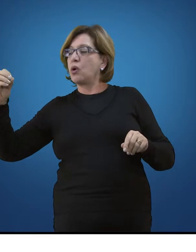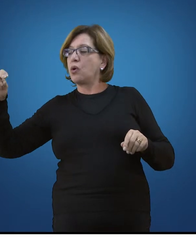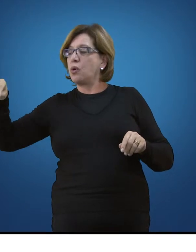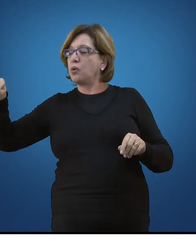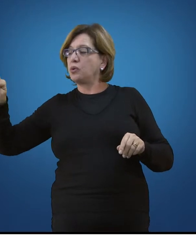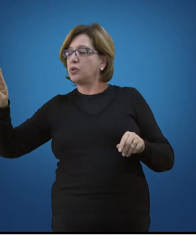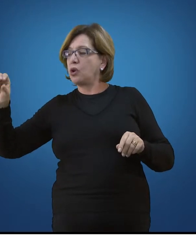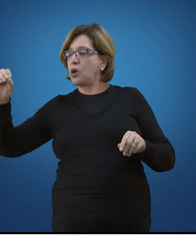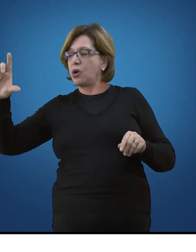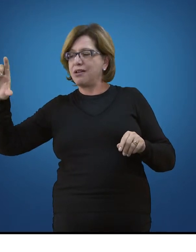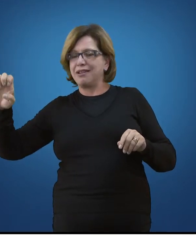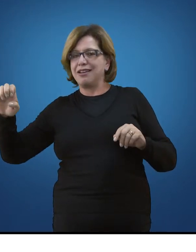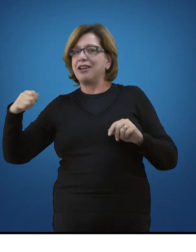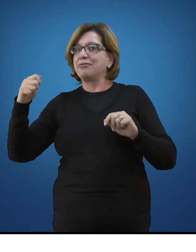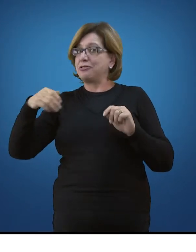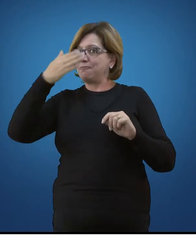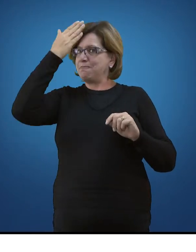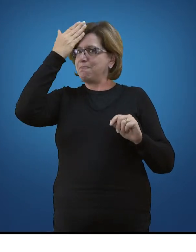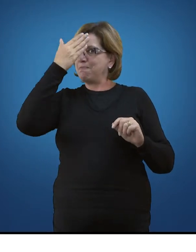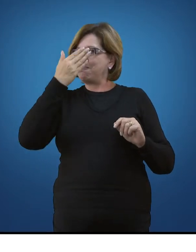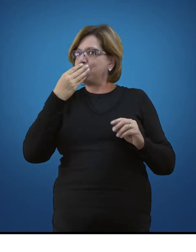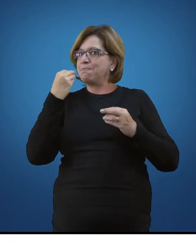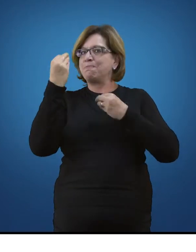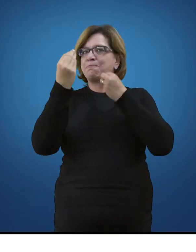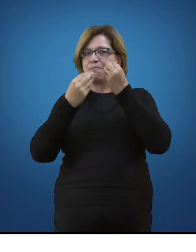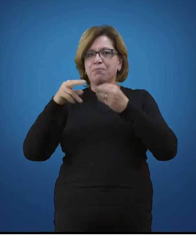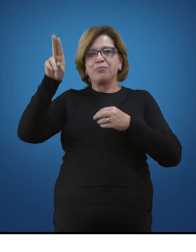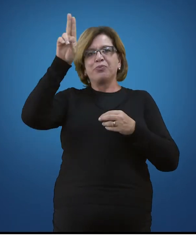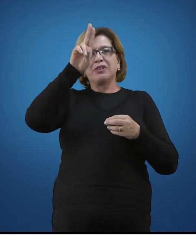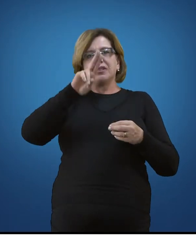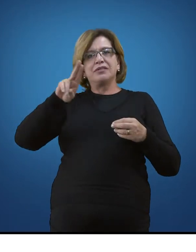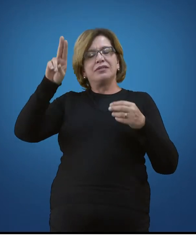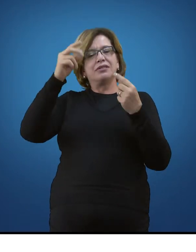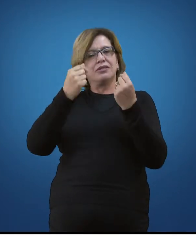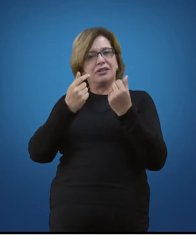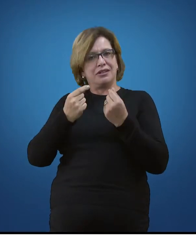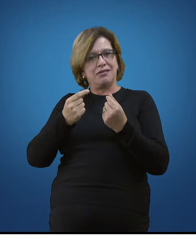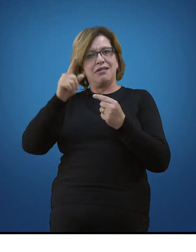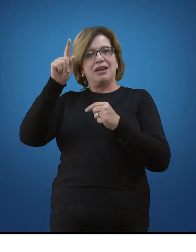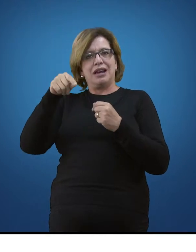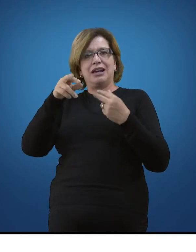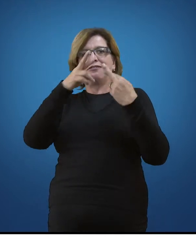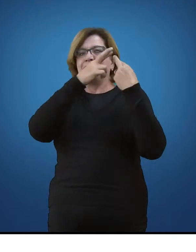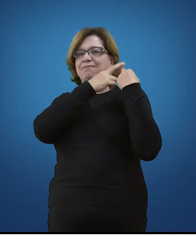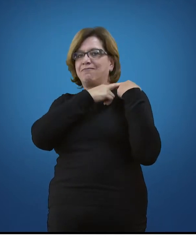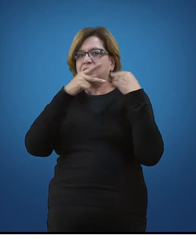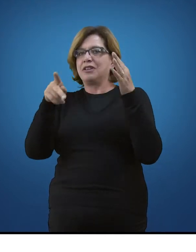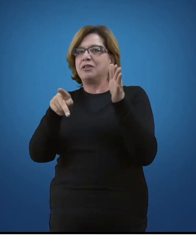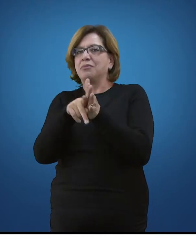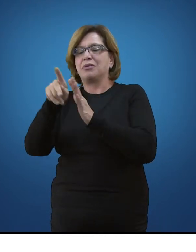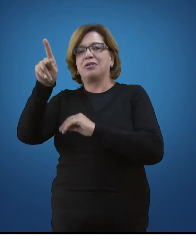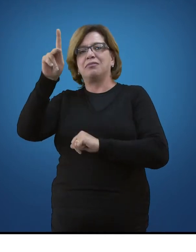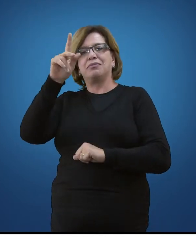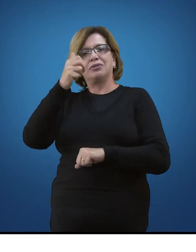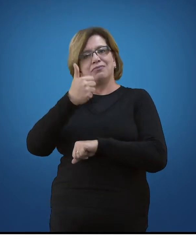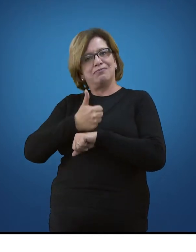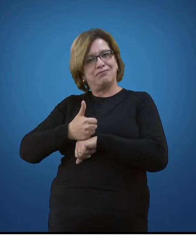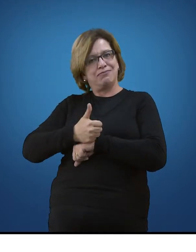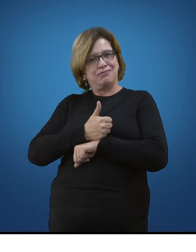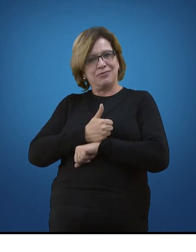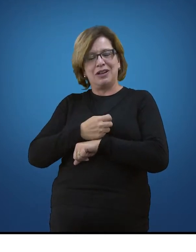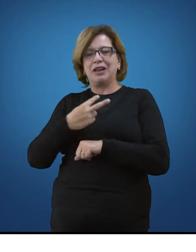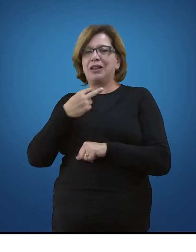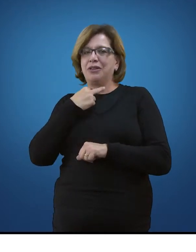Lembre-se, a prestação de contas é responsabilidade do gestor, não pode ser terceirizada. Ele é o